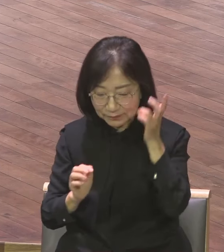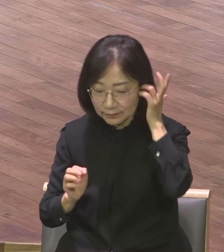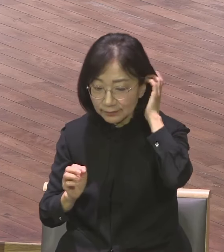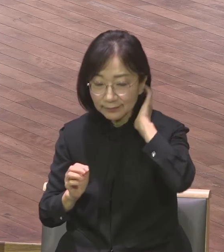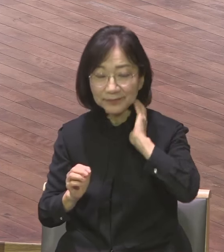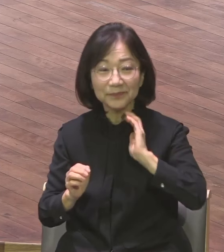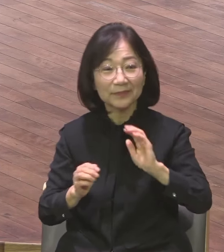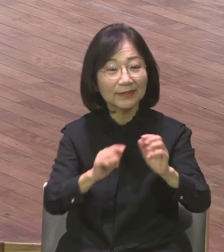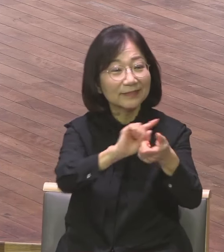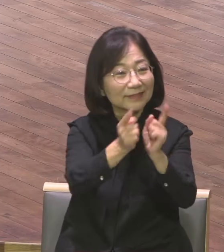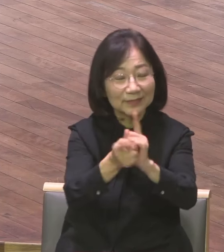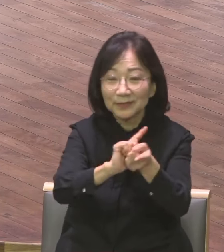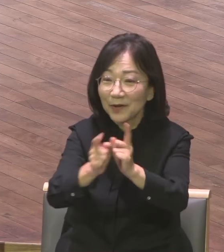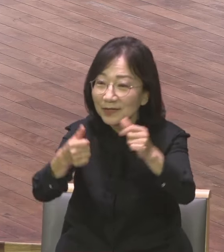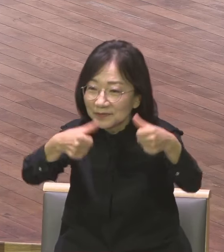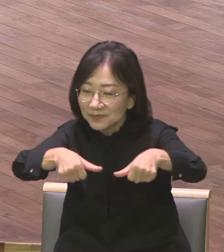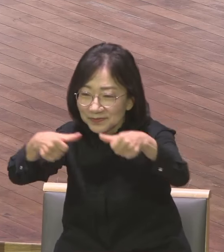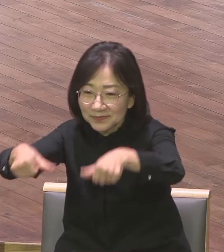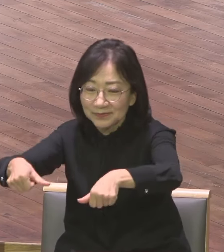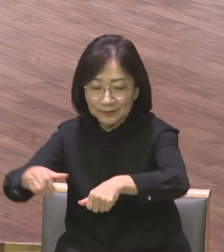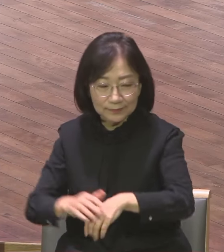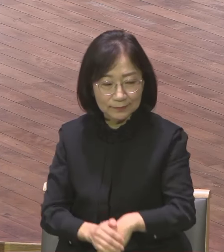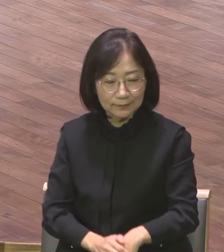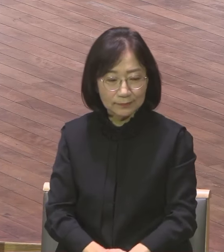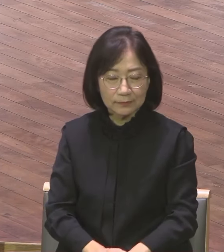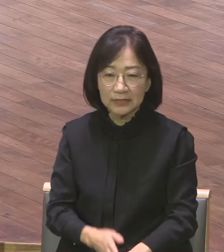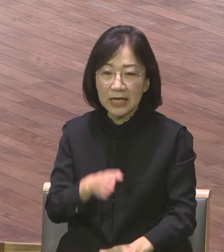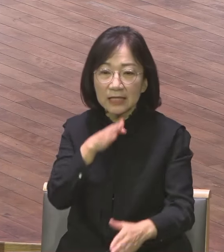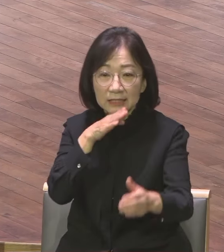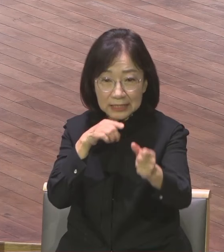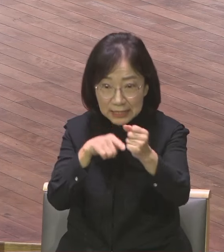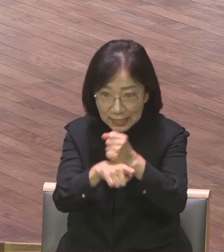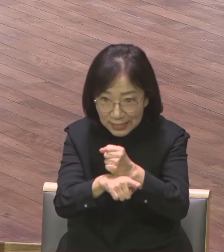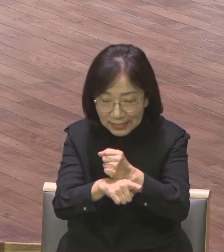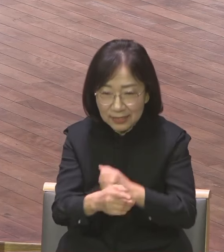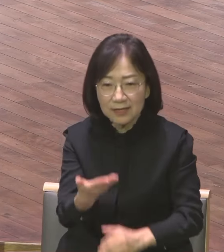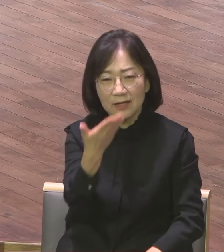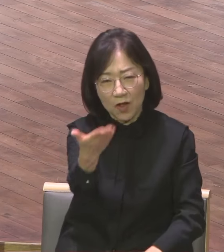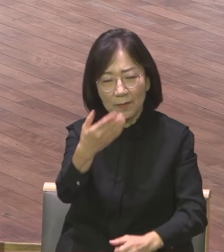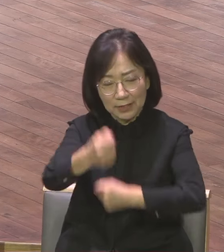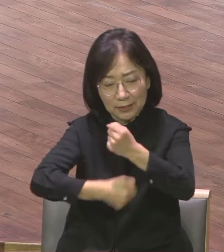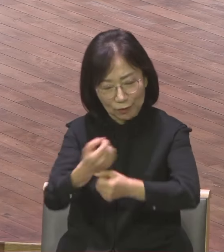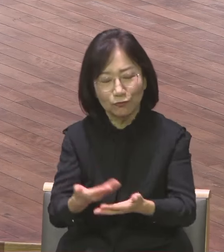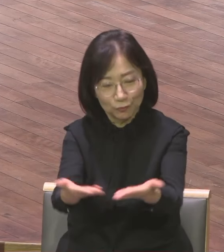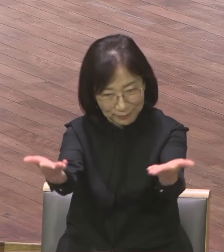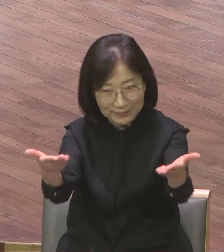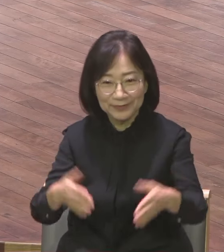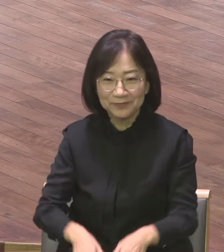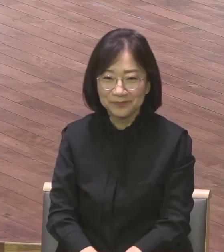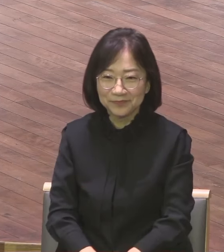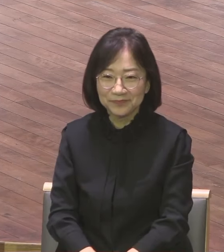우리 해외 성도들 같이 서로 인사합시다. 진리가 성도님을 자유케 합니다.